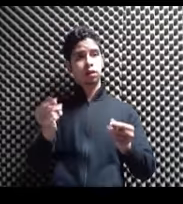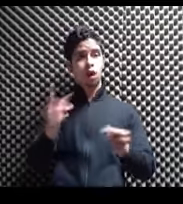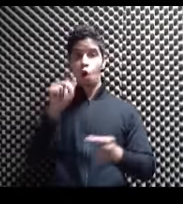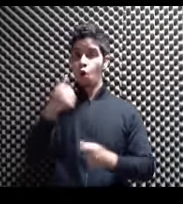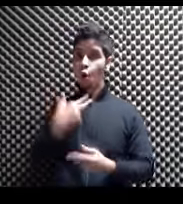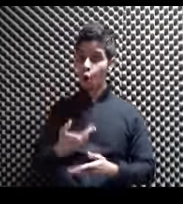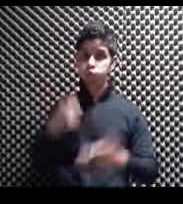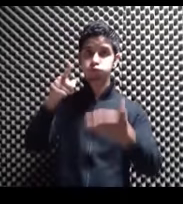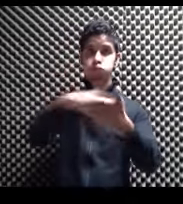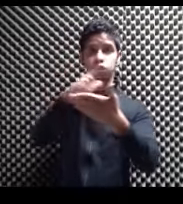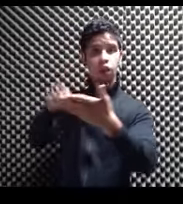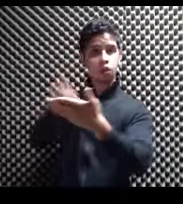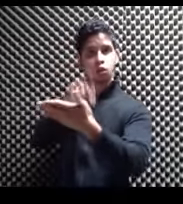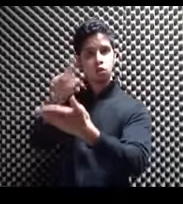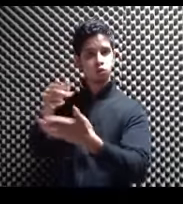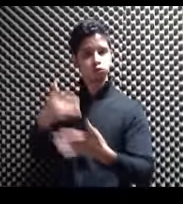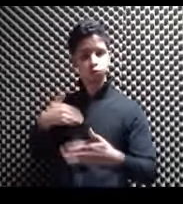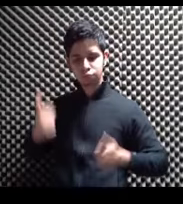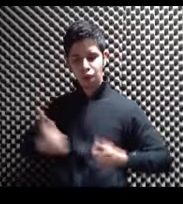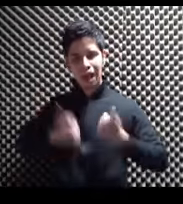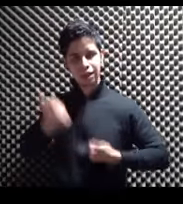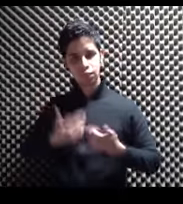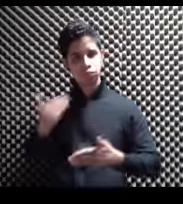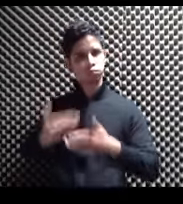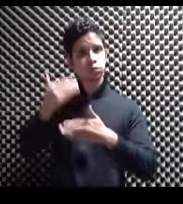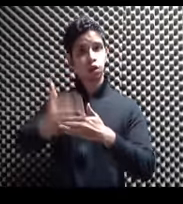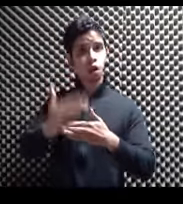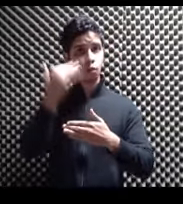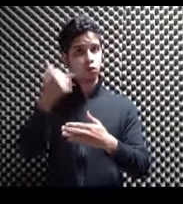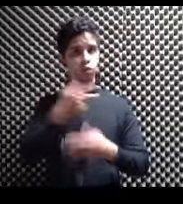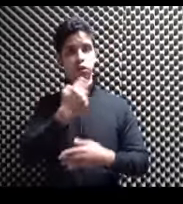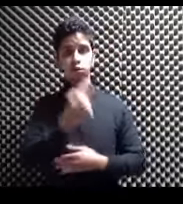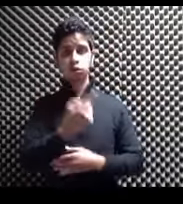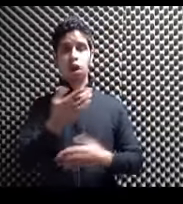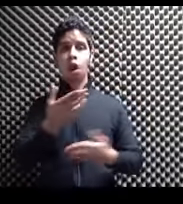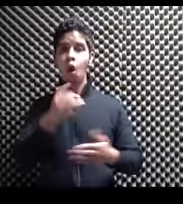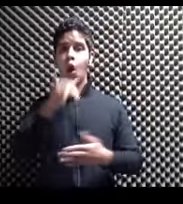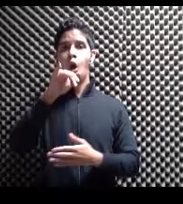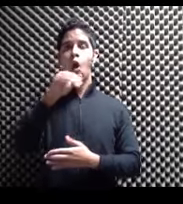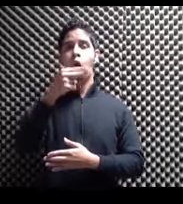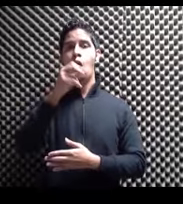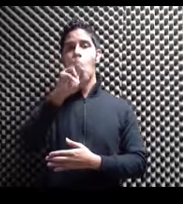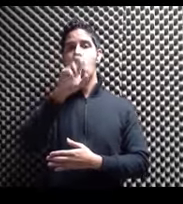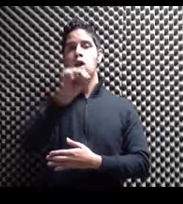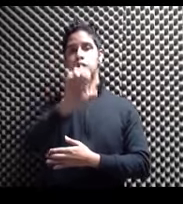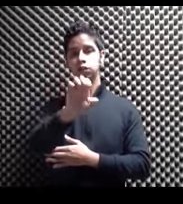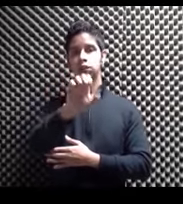es que tenemos aquí a Horse and Ponies Inc. de Juncos, Puerto Rico. ¿Verdad?